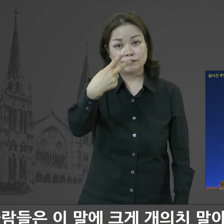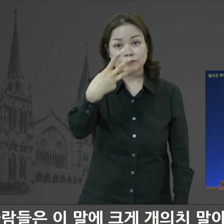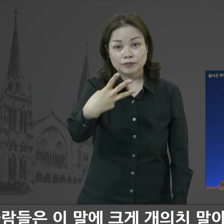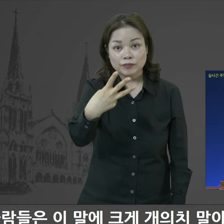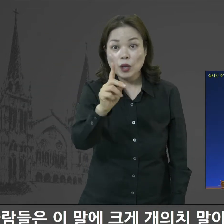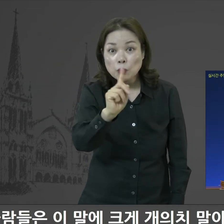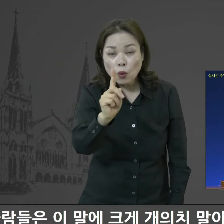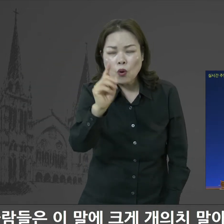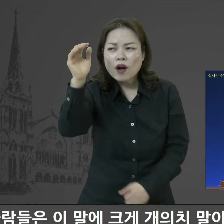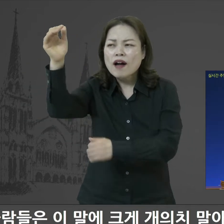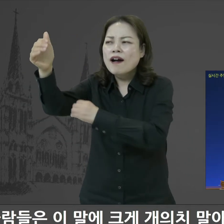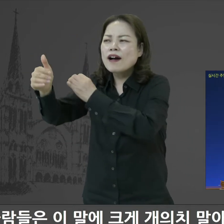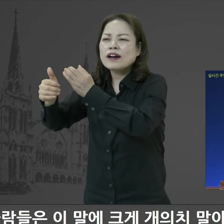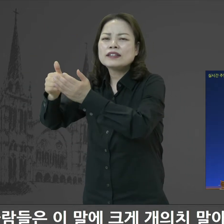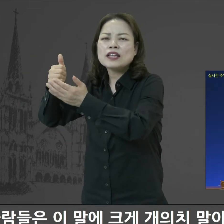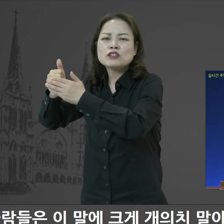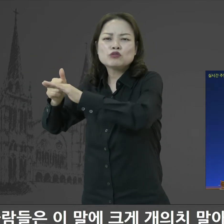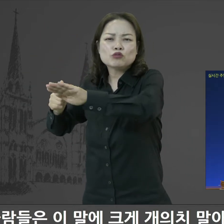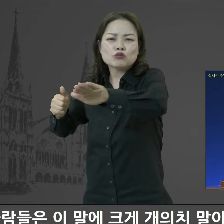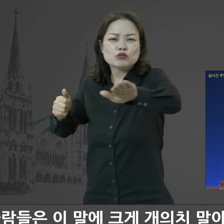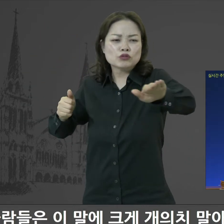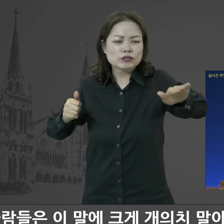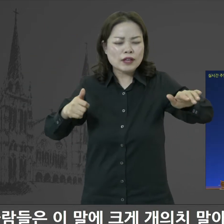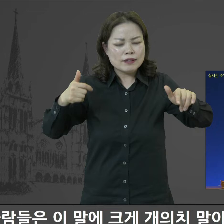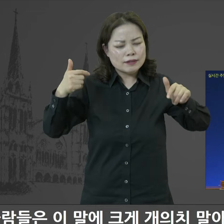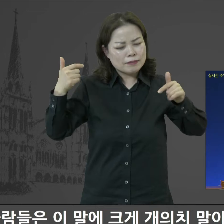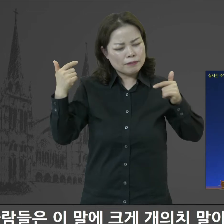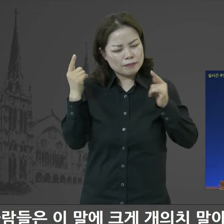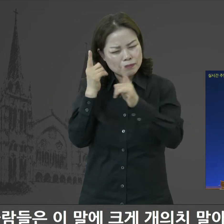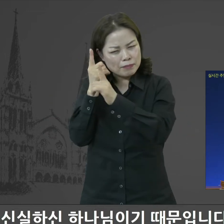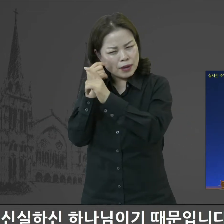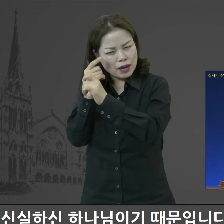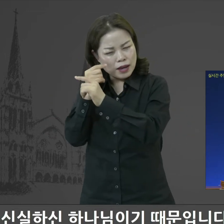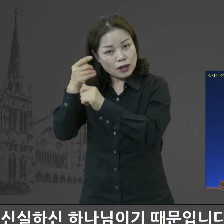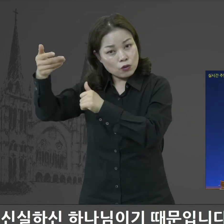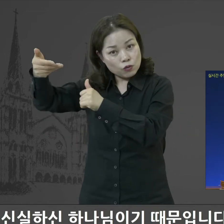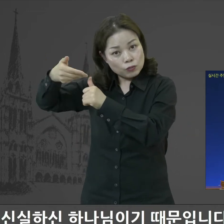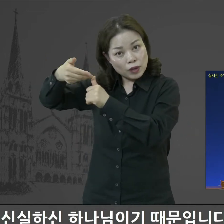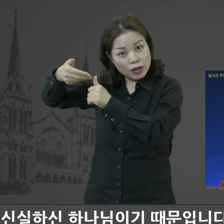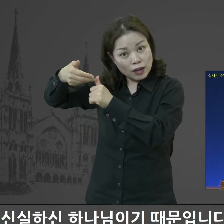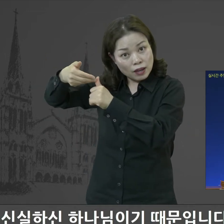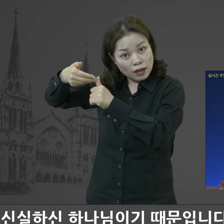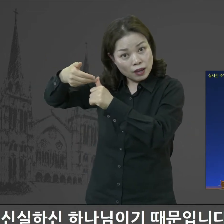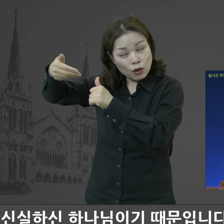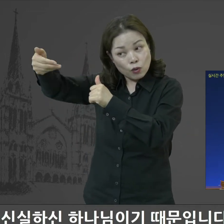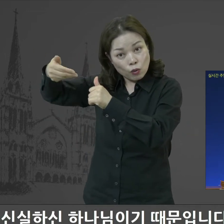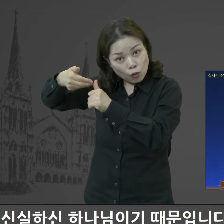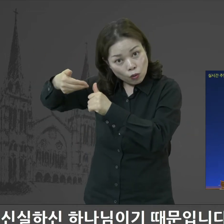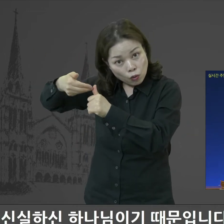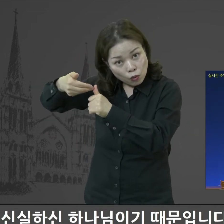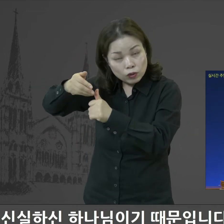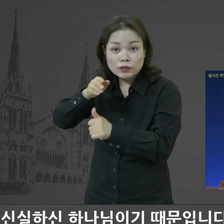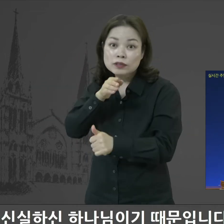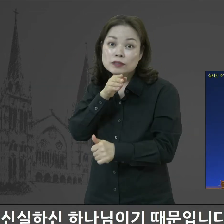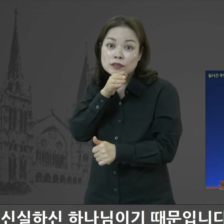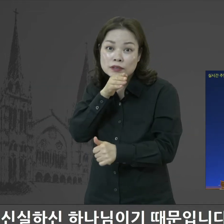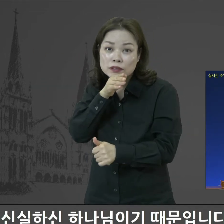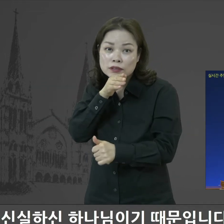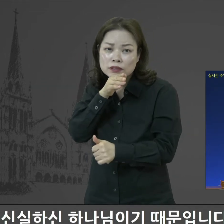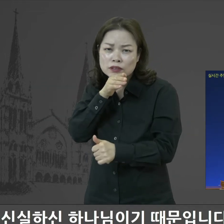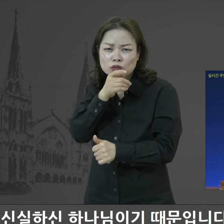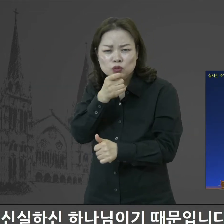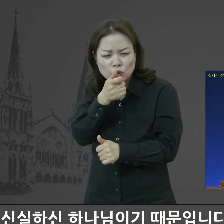무엇입니까? 하나님께서 우리에게 날마다 공급해 주십니다. 공급해 주시는데 진짜